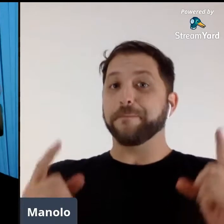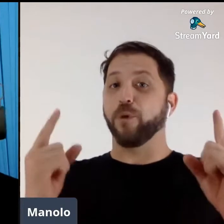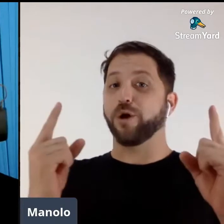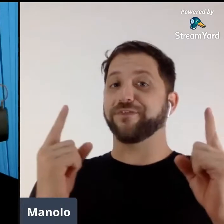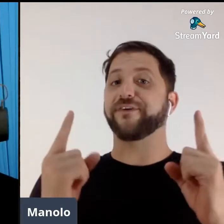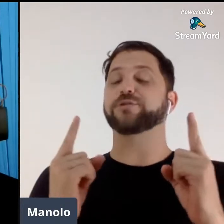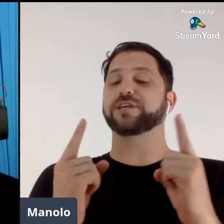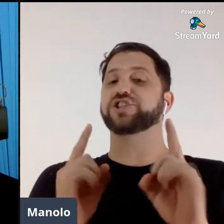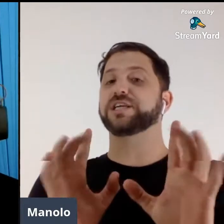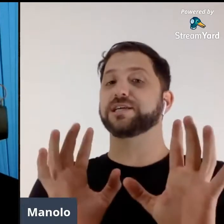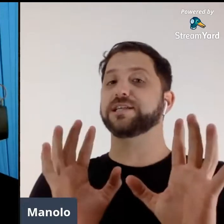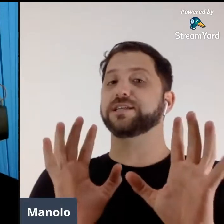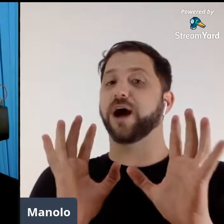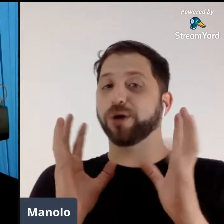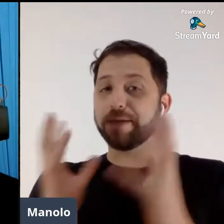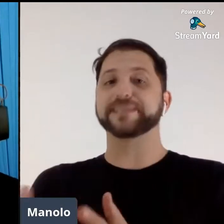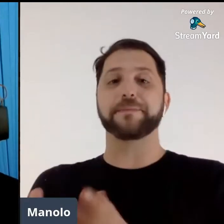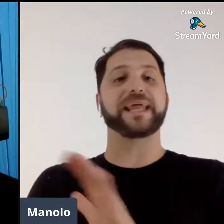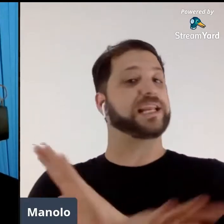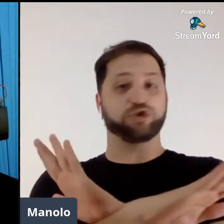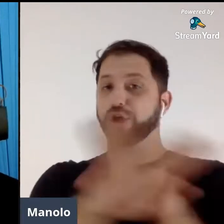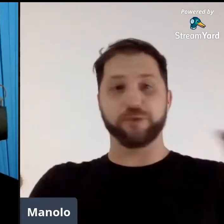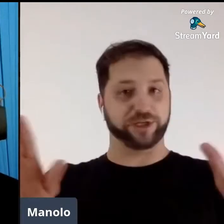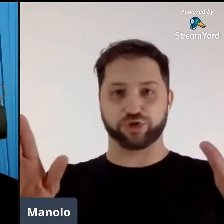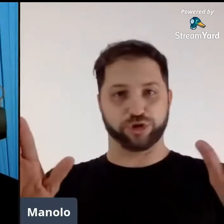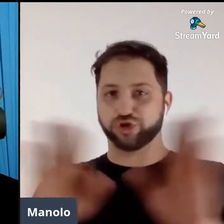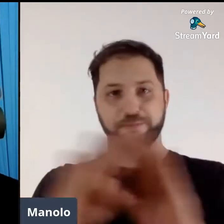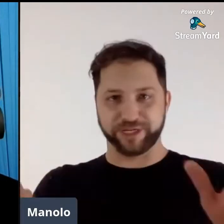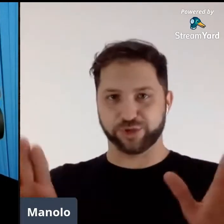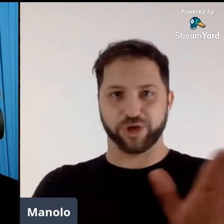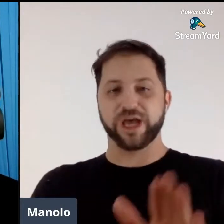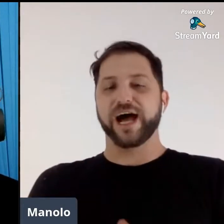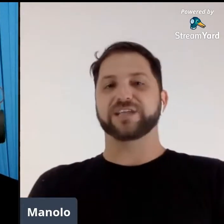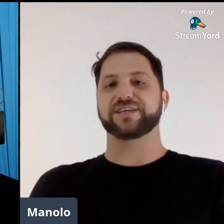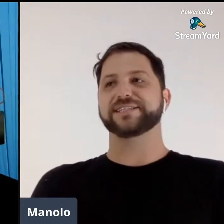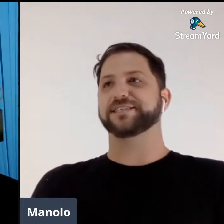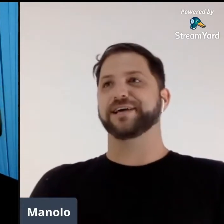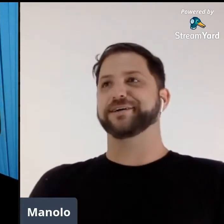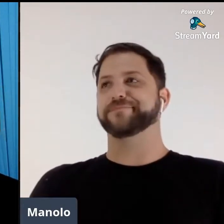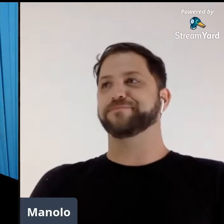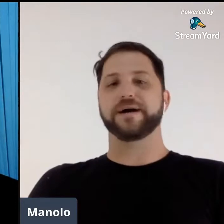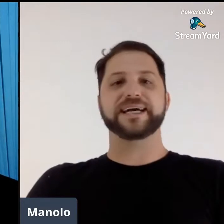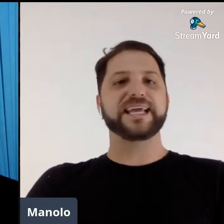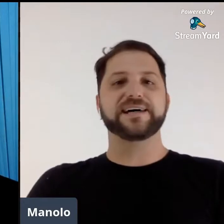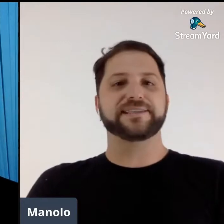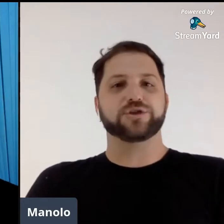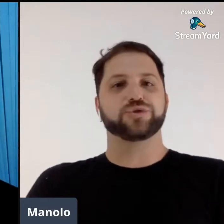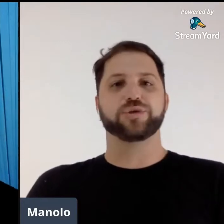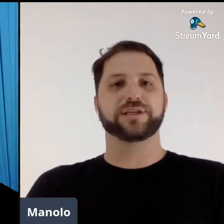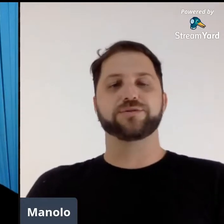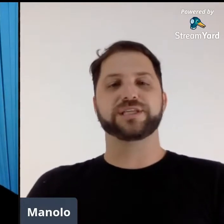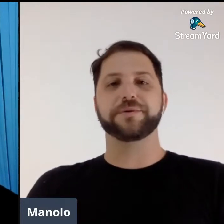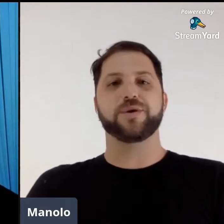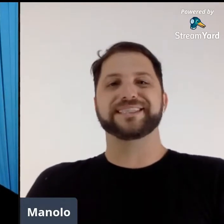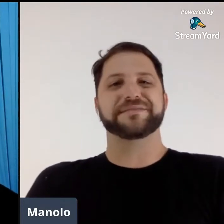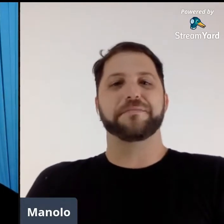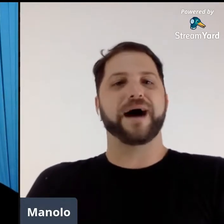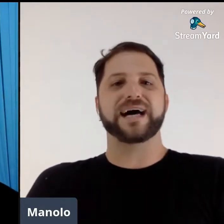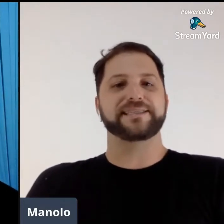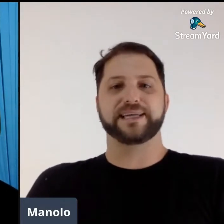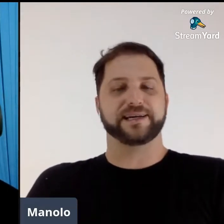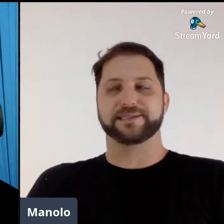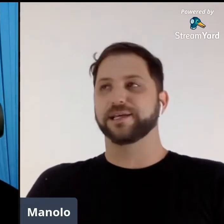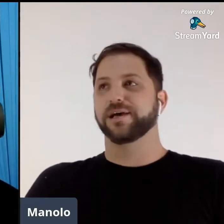coisas por falta de alguém passar para ele, só por isso, só por isso. Às vezes, uma criança surda não sabe